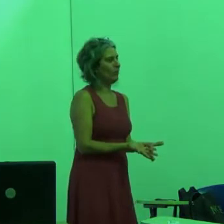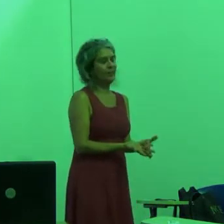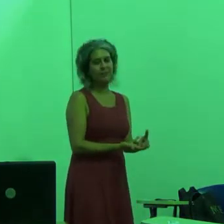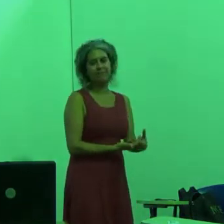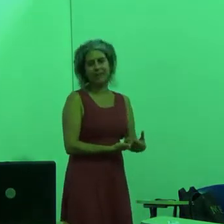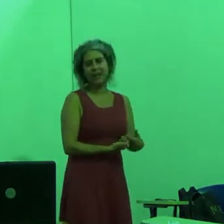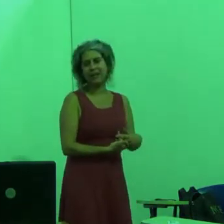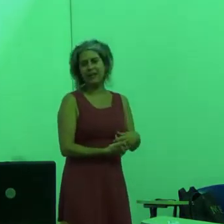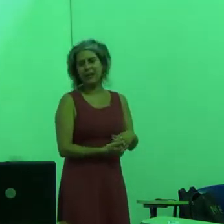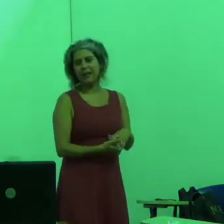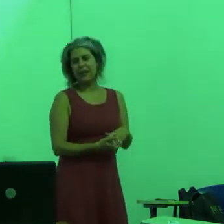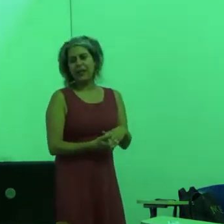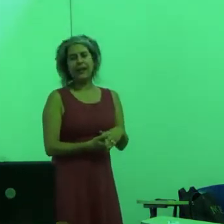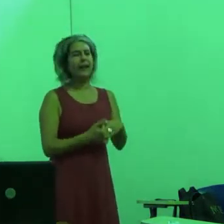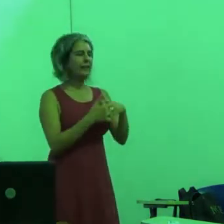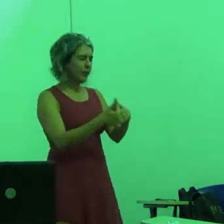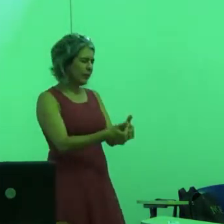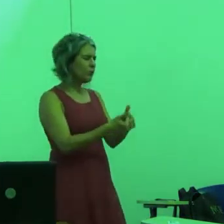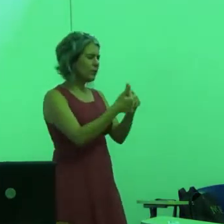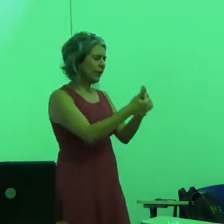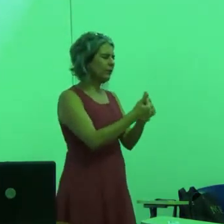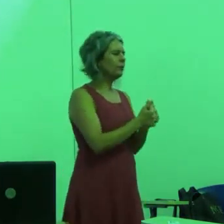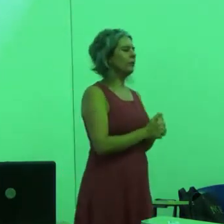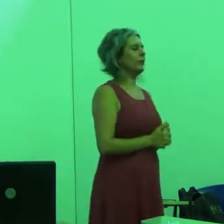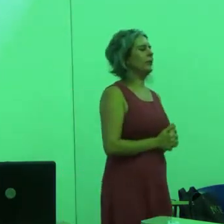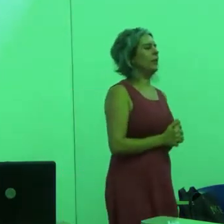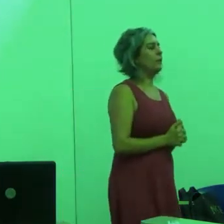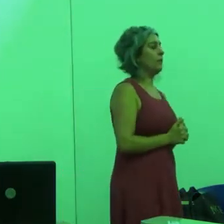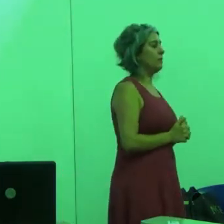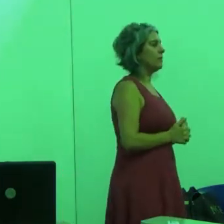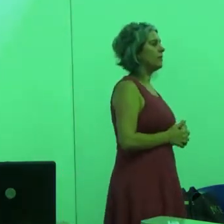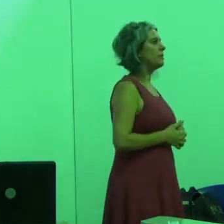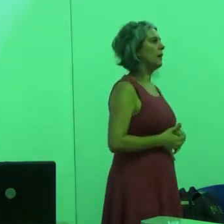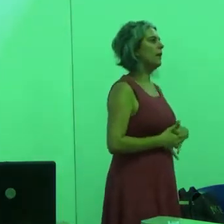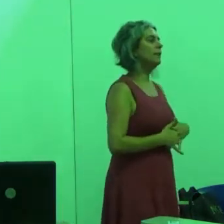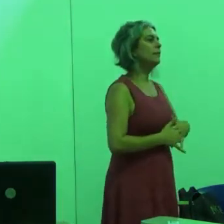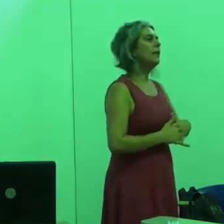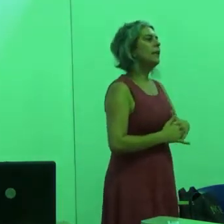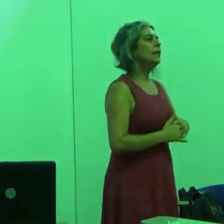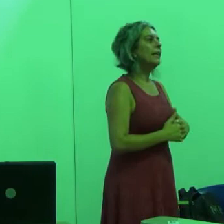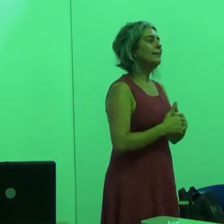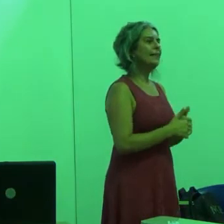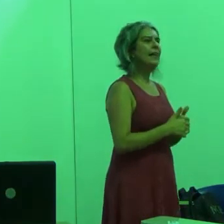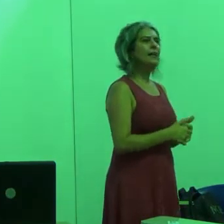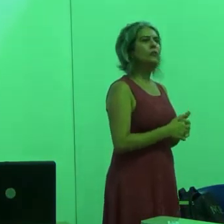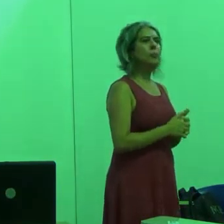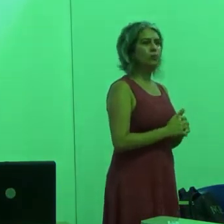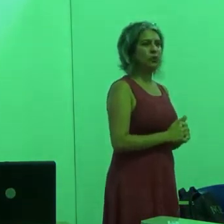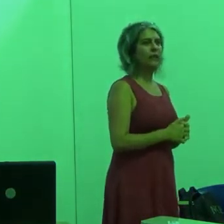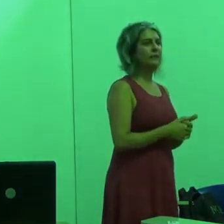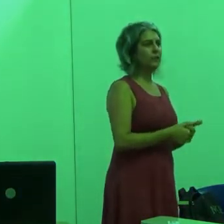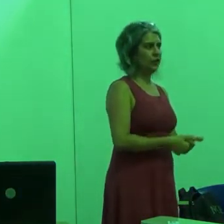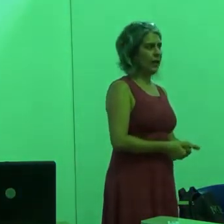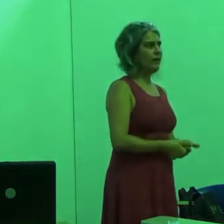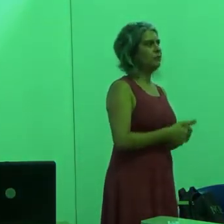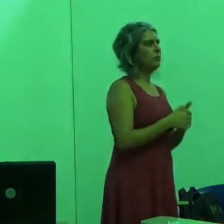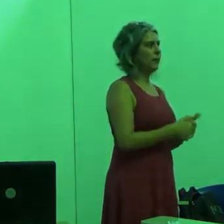autoria. Né? Termino dizendo, quero dizer isso desse parênteses, que essa ideia dos bonsais e da girafa me parece